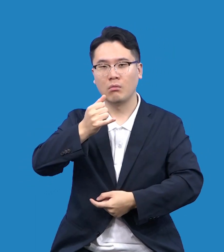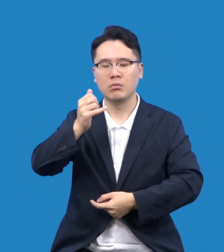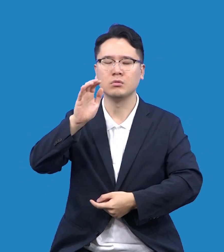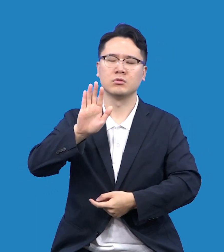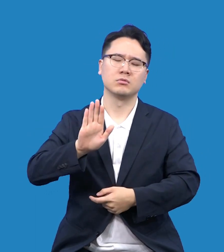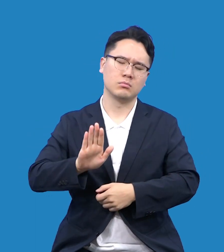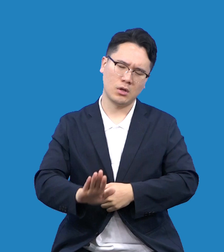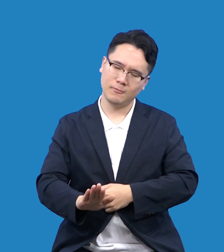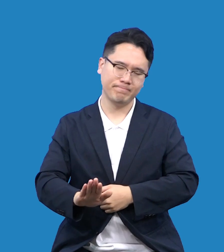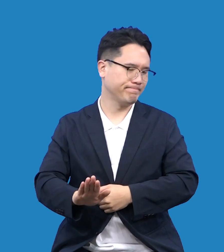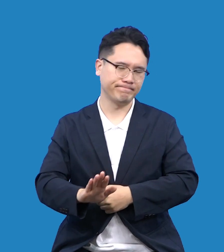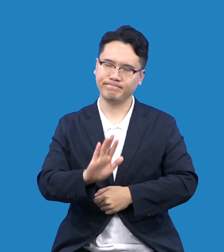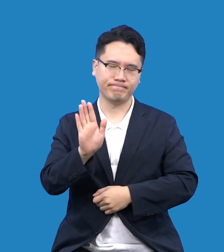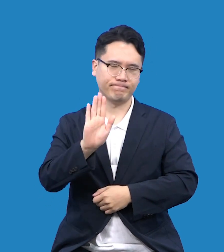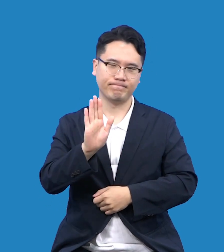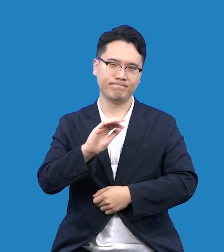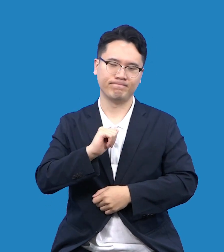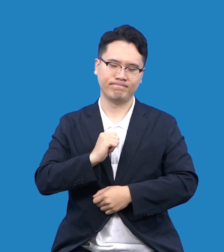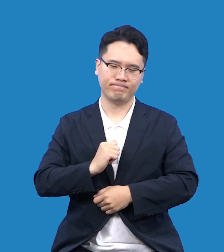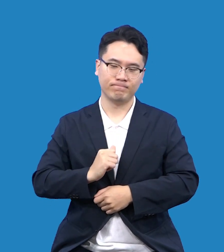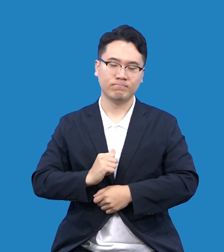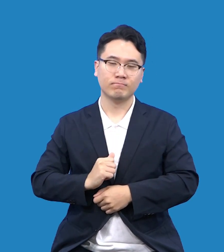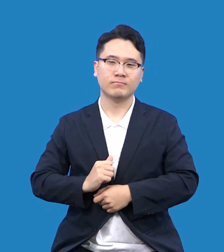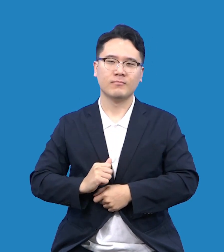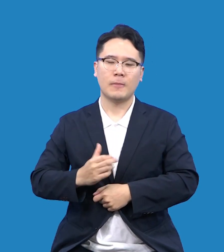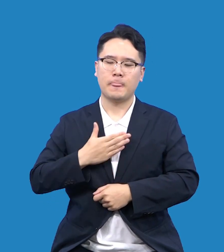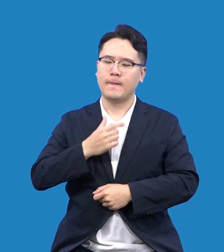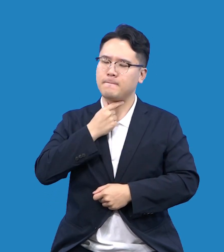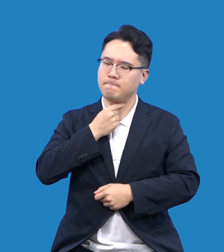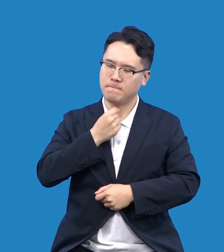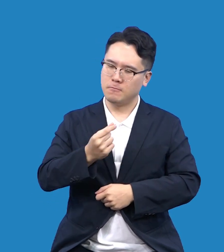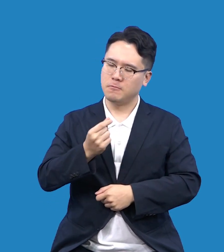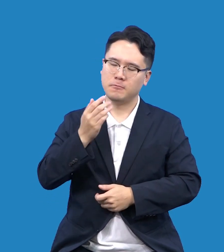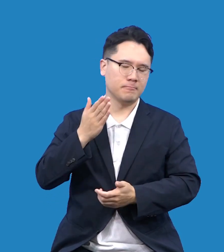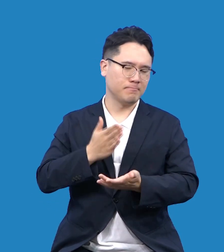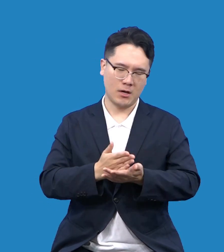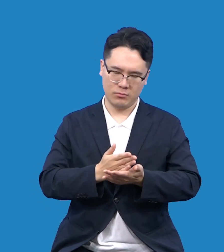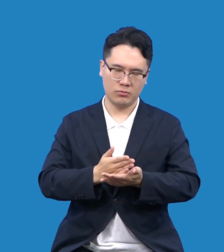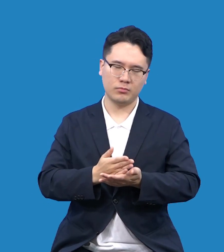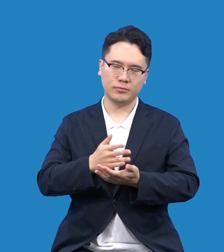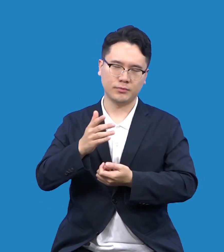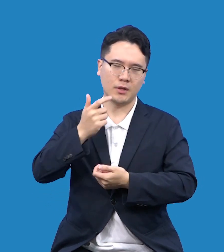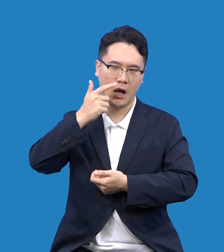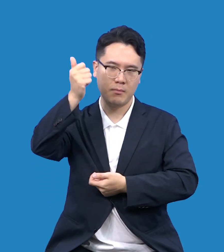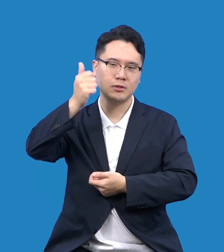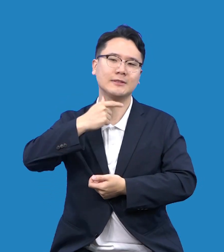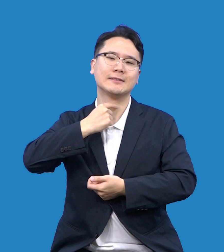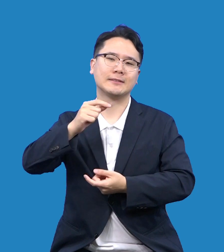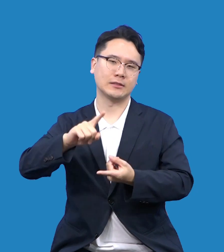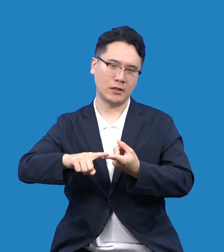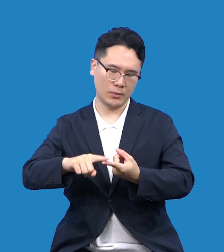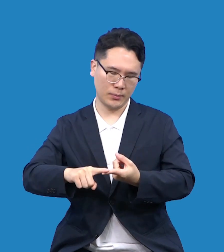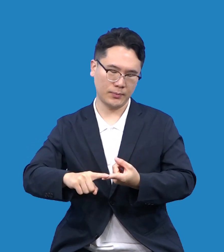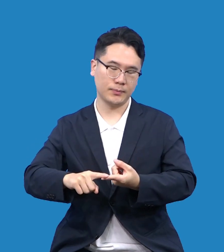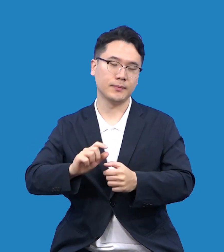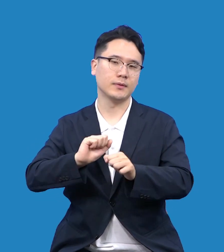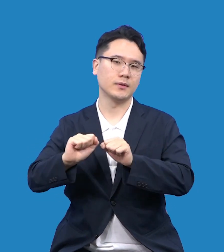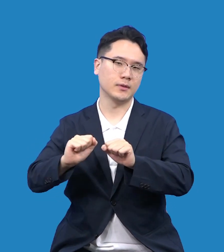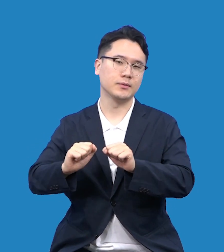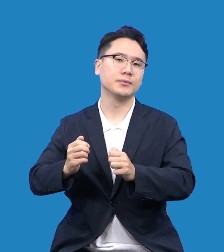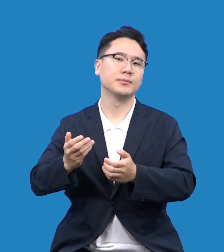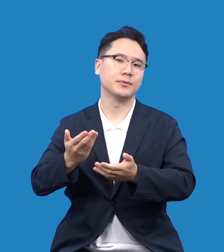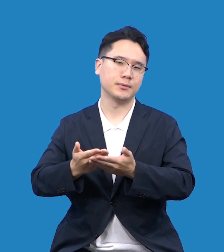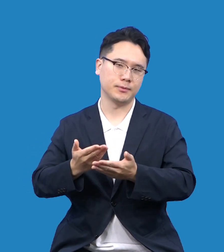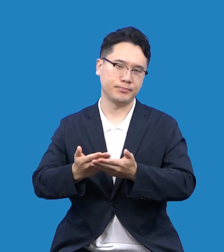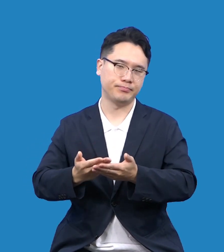하셨어요. 내 뜻대로 마옵시고 아버지의 뜻대로 하옵소서. 만약 그가 십자가를